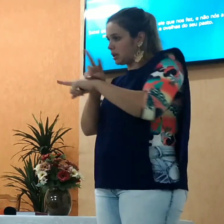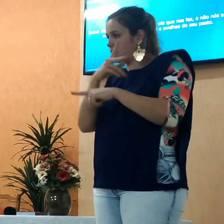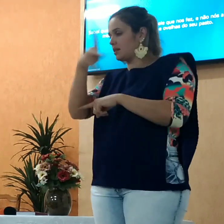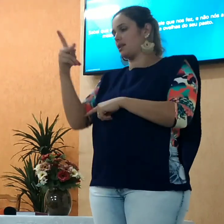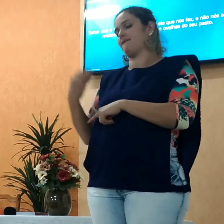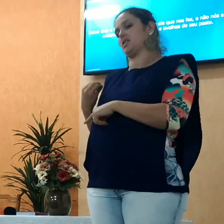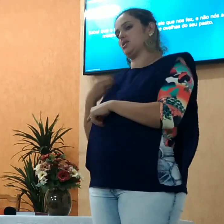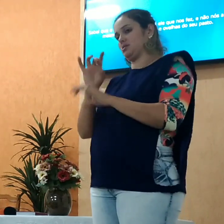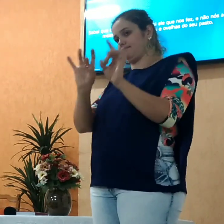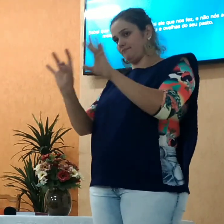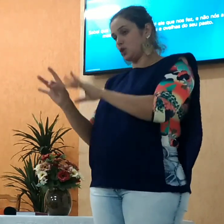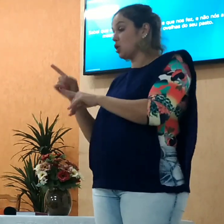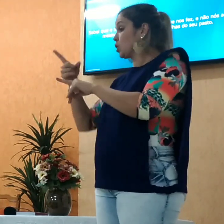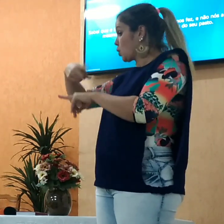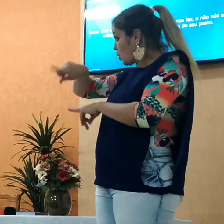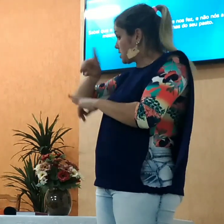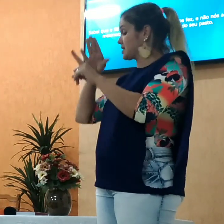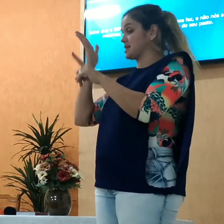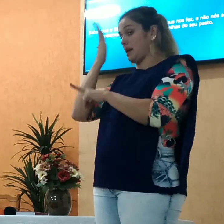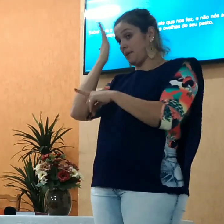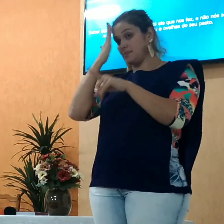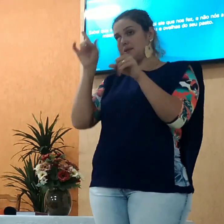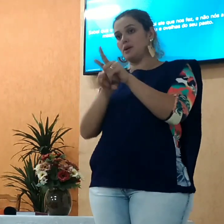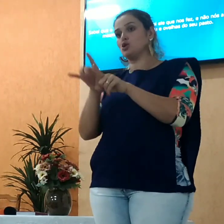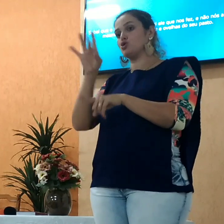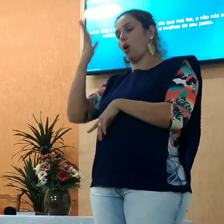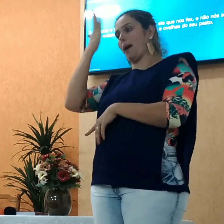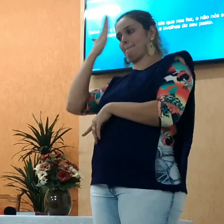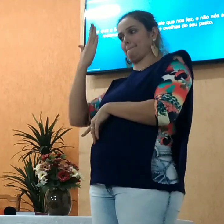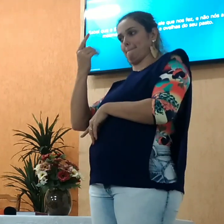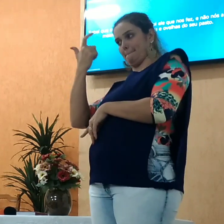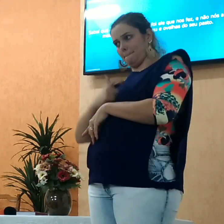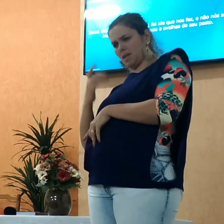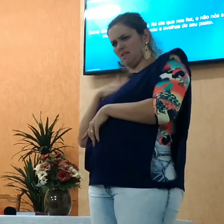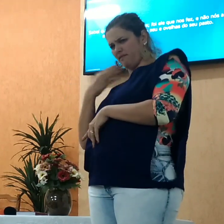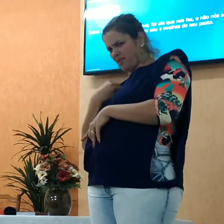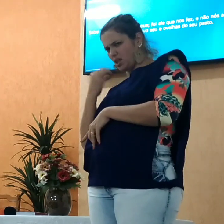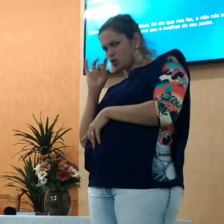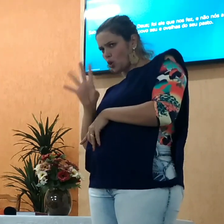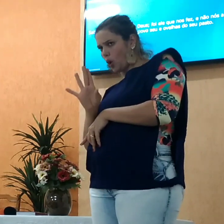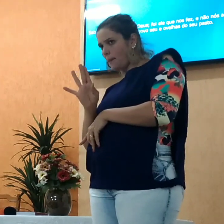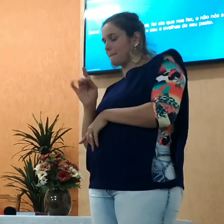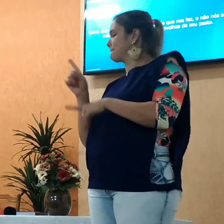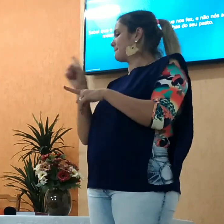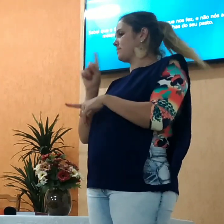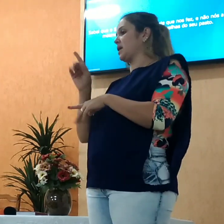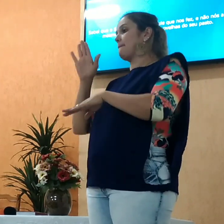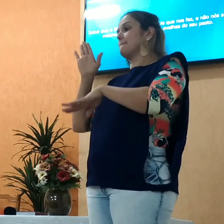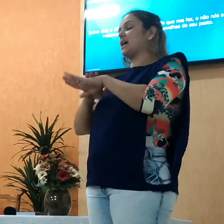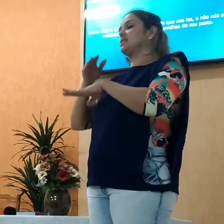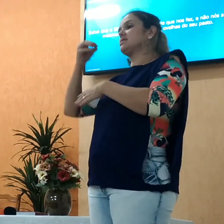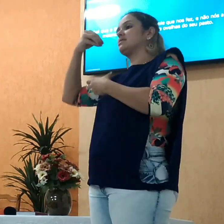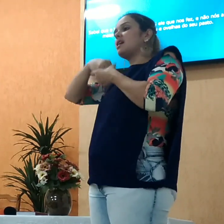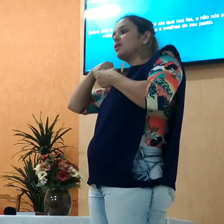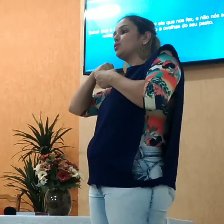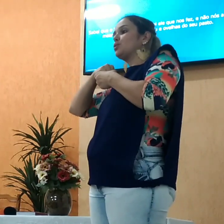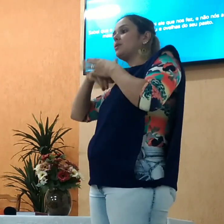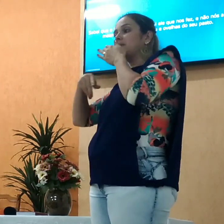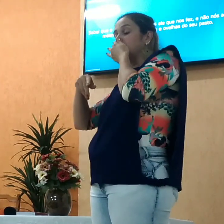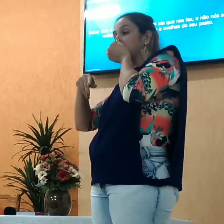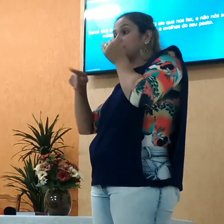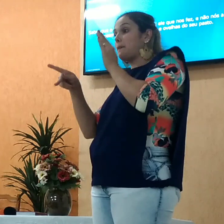isso, não apenas a nossa vida, mas também a nossa alma, Ele cuida para que o inimigo, Satanás,